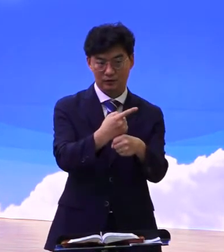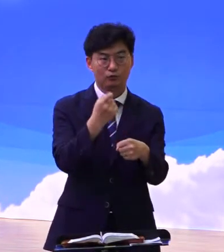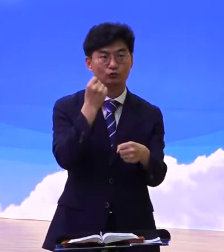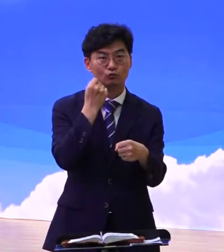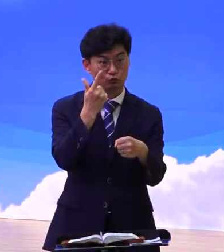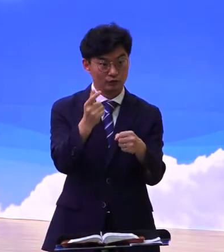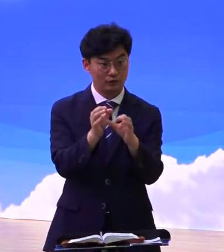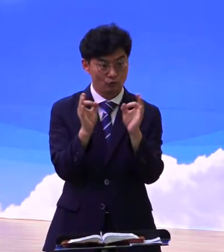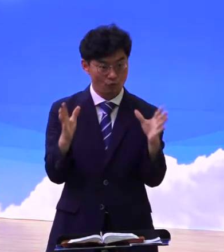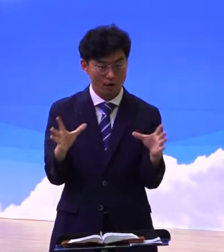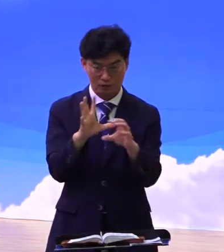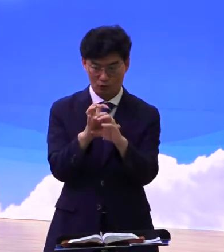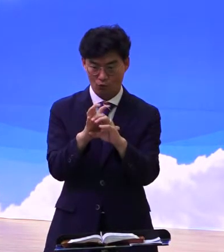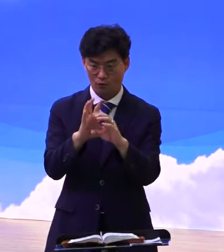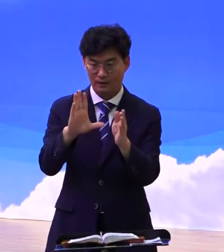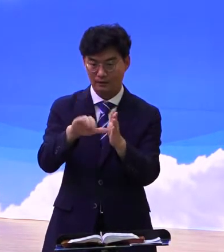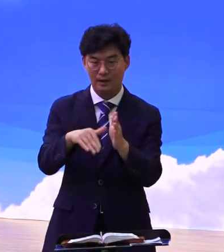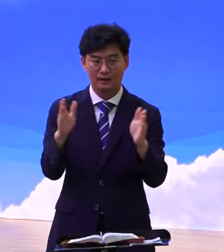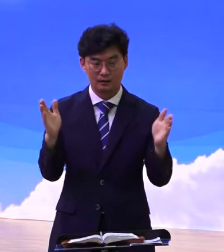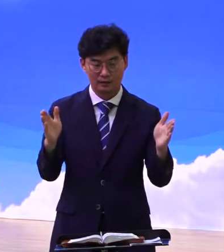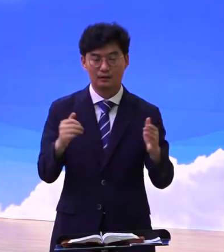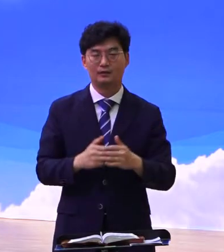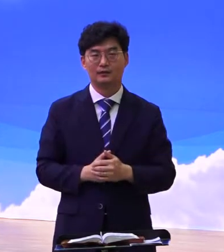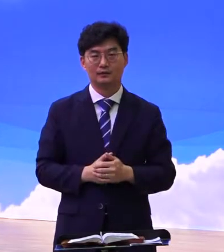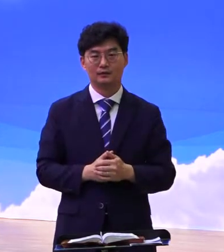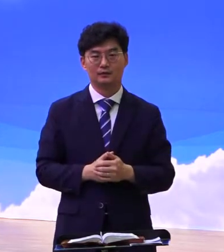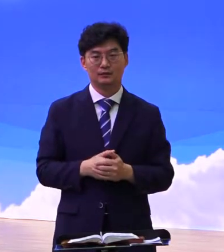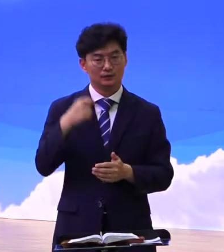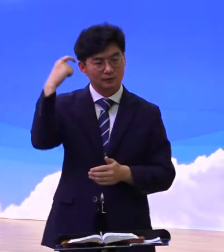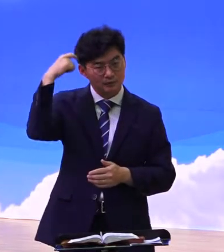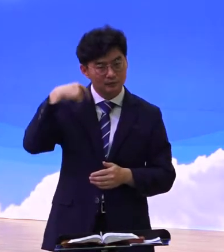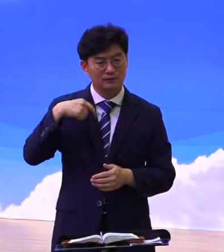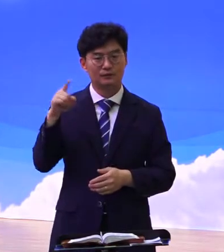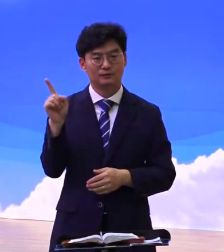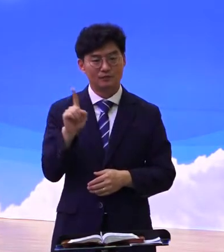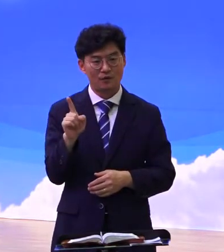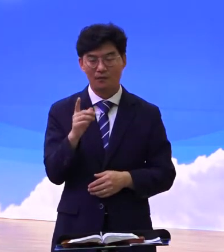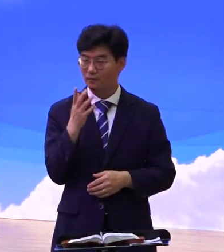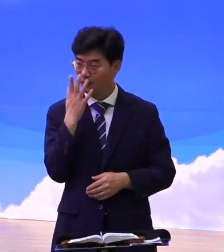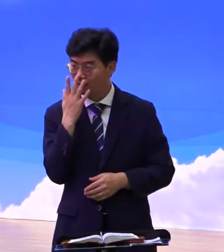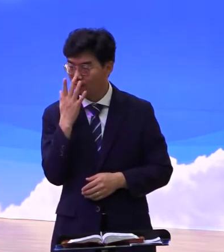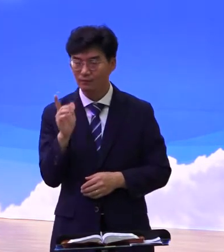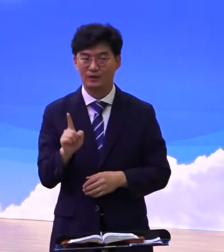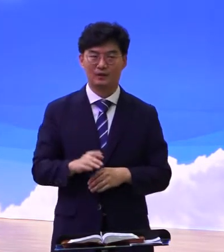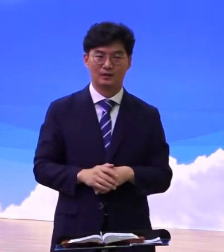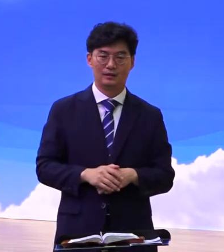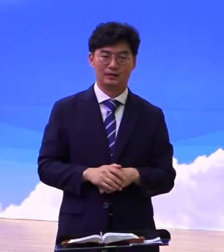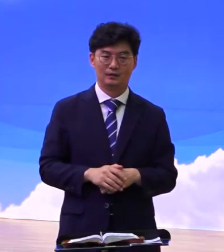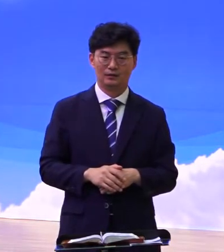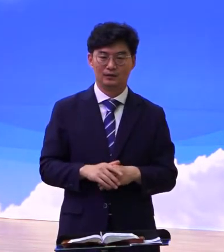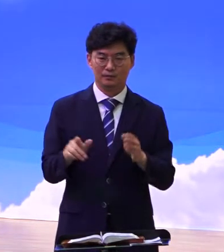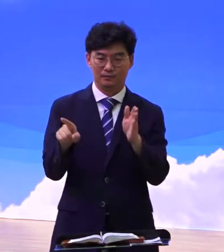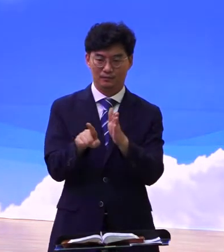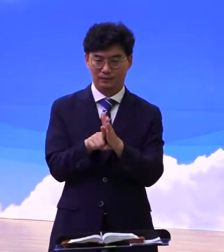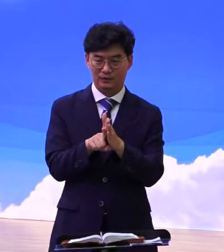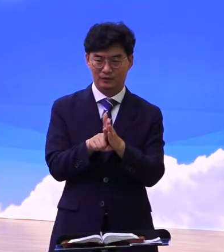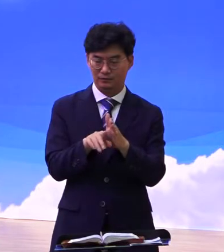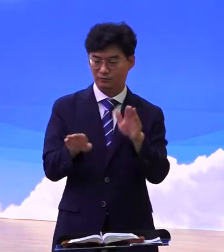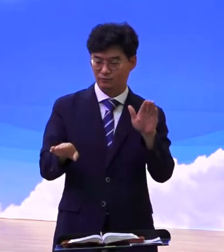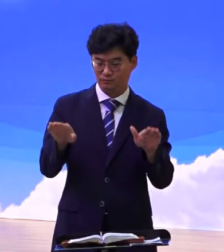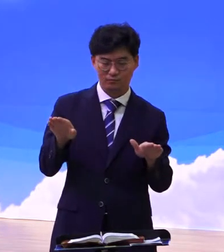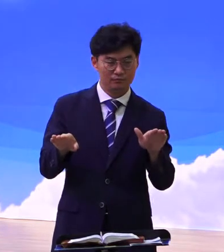지나면서 우리는 많이 무뎌진 것 같습니다. 그 분별력을 날카롭게 세우지